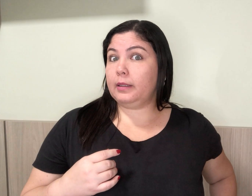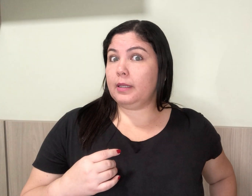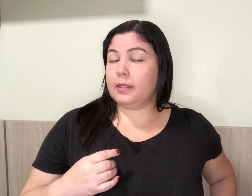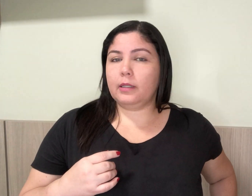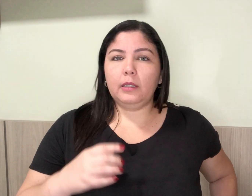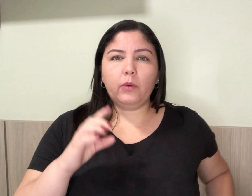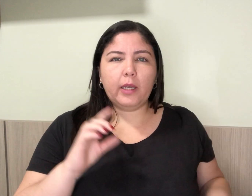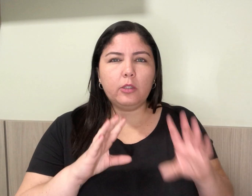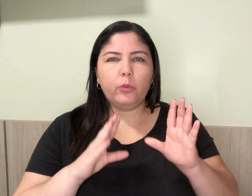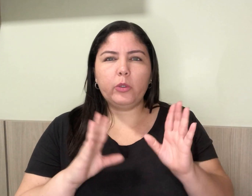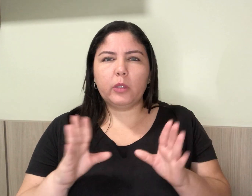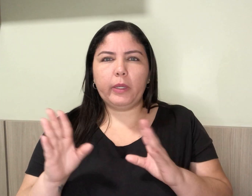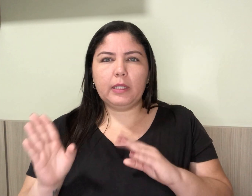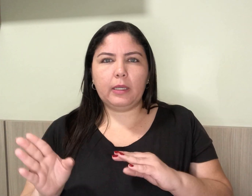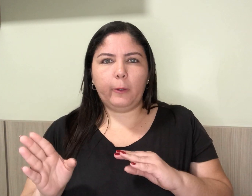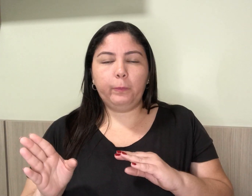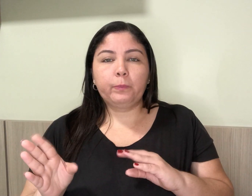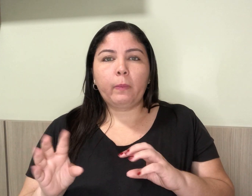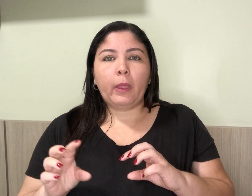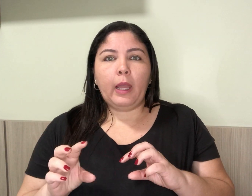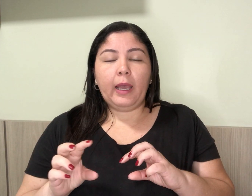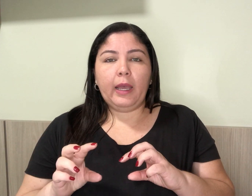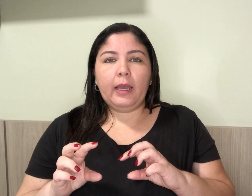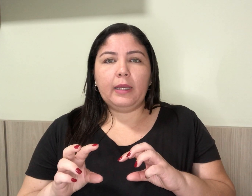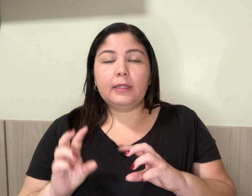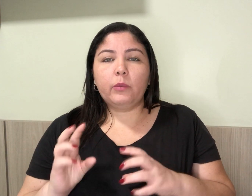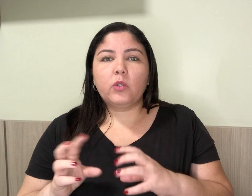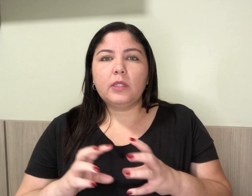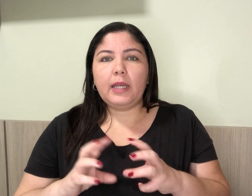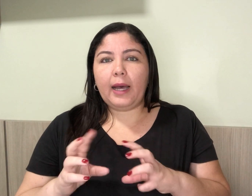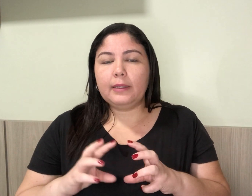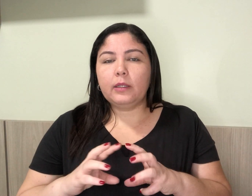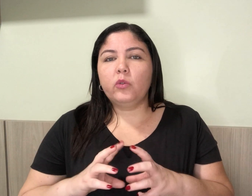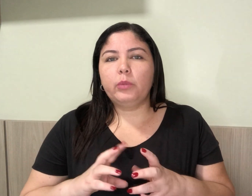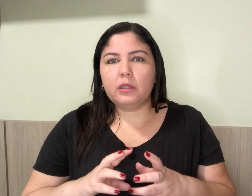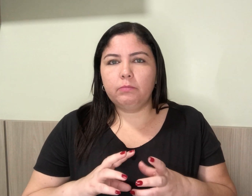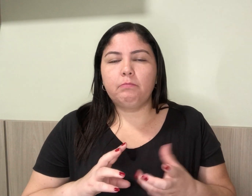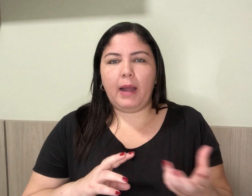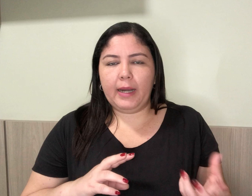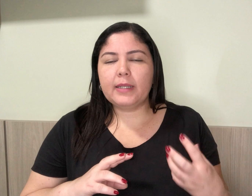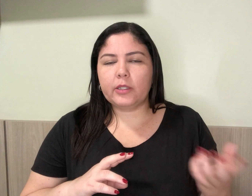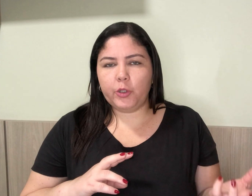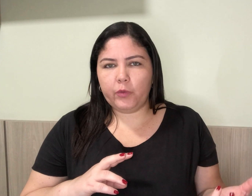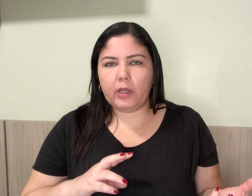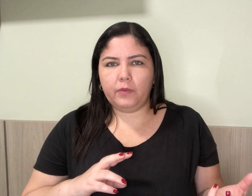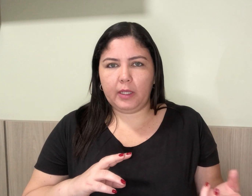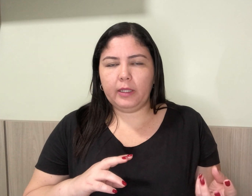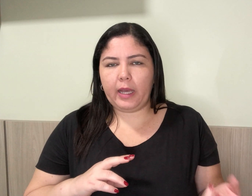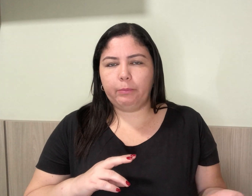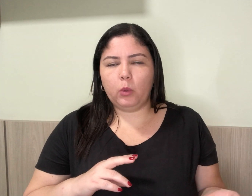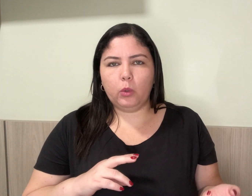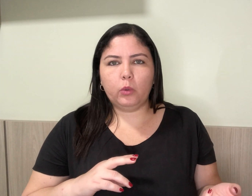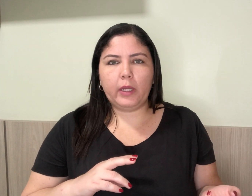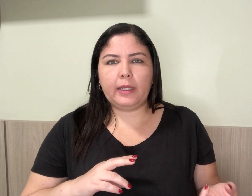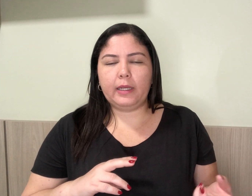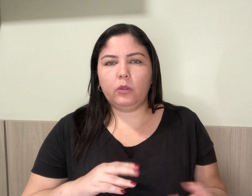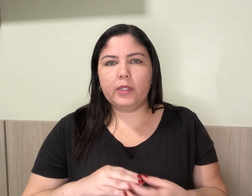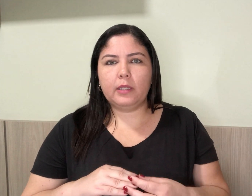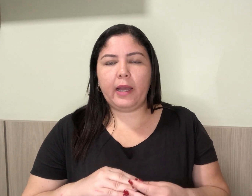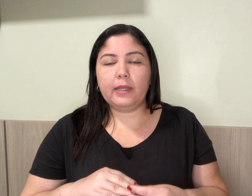Levantadas. Então, esse tipo de expressão estão associadas a algumas marcas que a gente vai ver daqui a pouco, né, da língua de sinais,